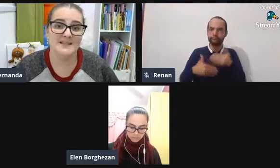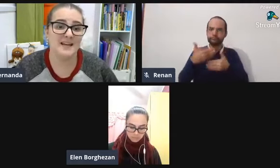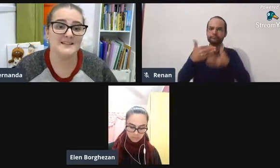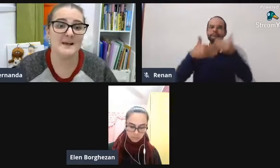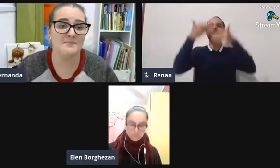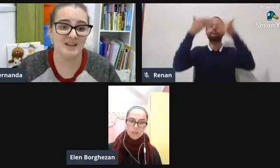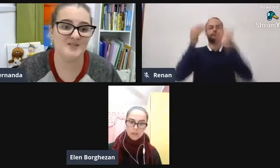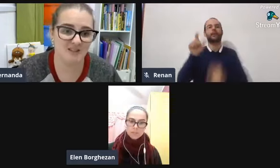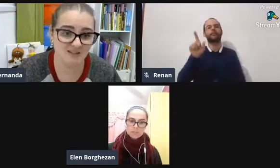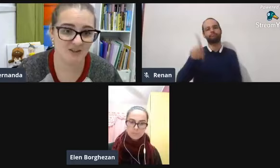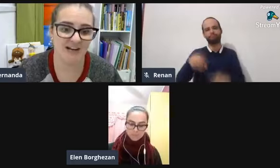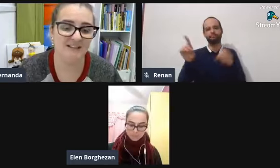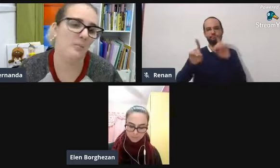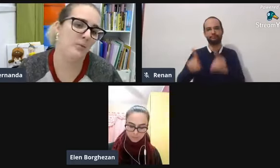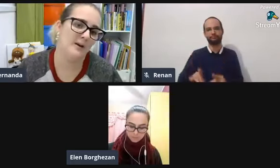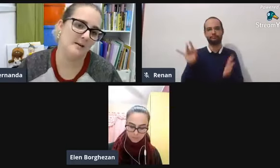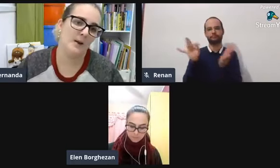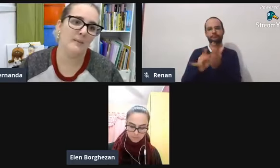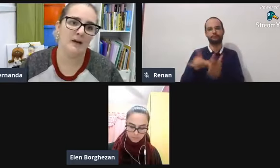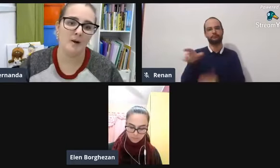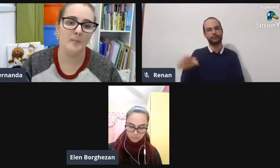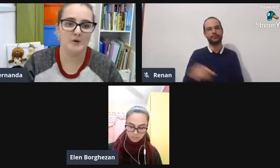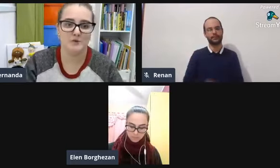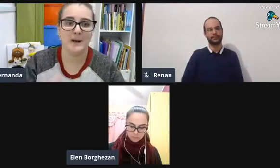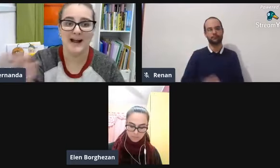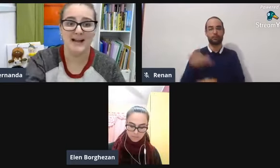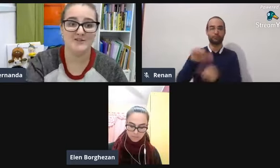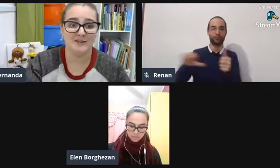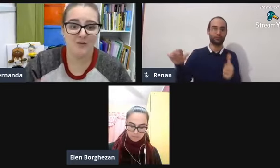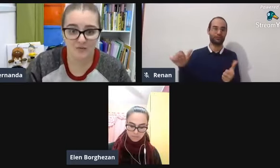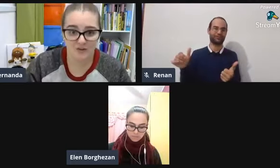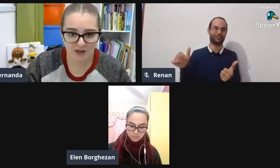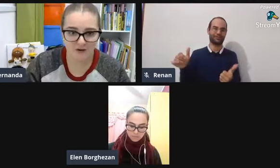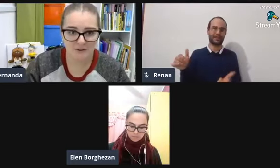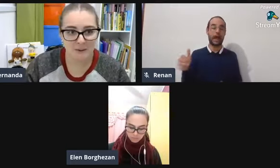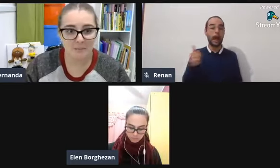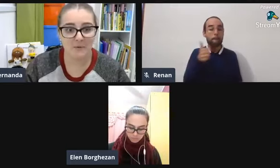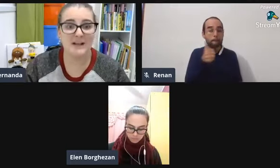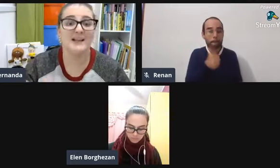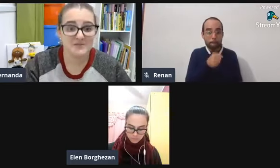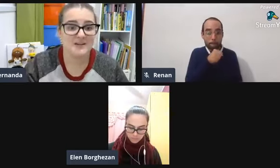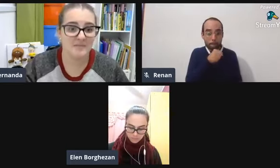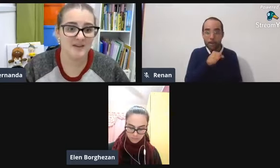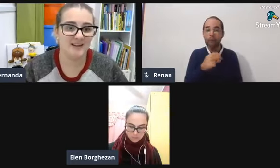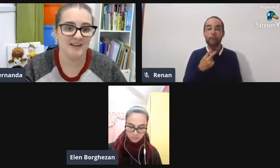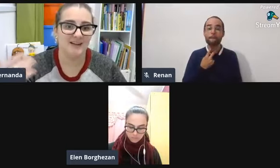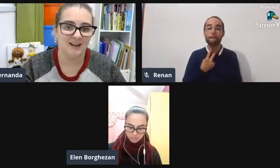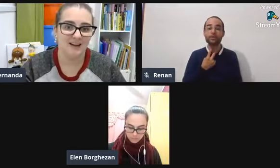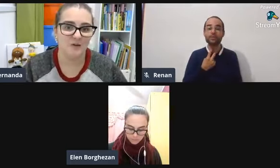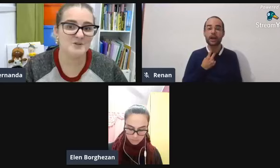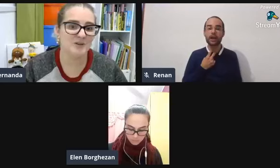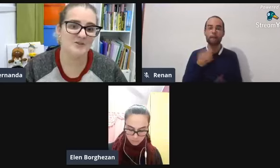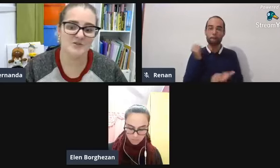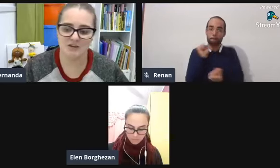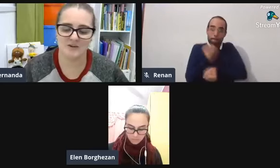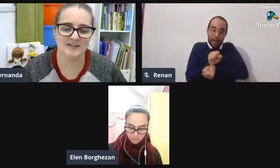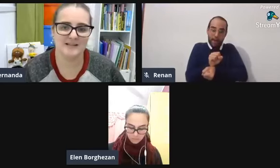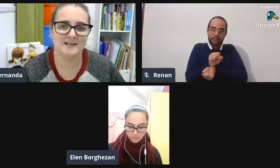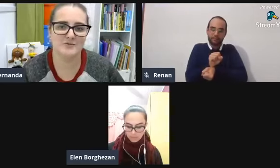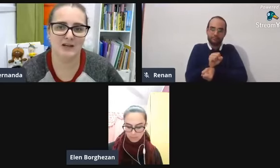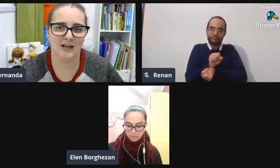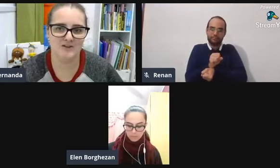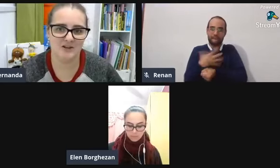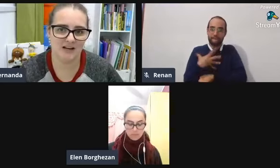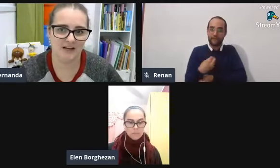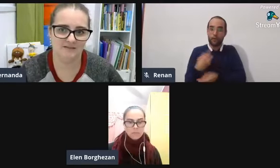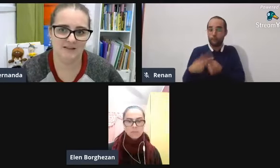Mas ninguém sabia disso, né? Então, por exemplo, a mãe não pôde parar de ter filho porque ela não sabia que os filhos tinham essa